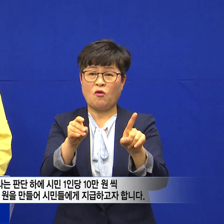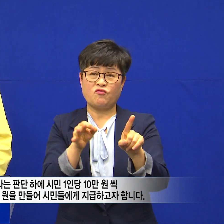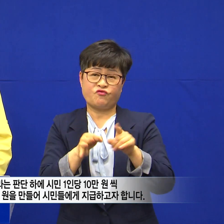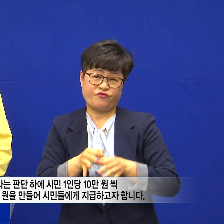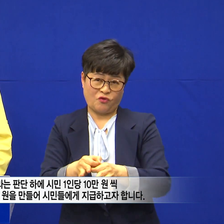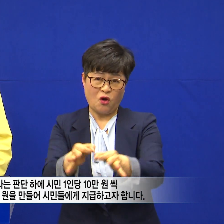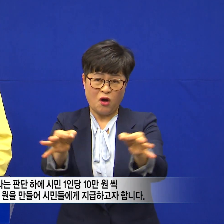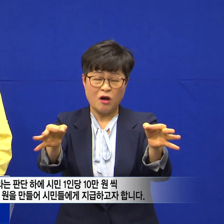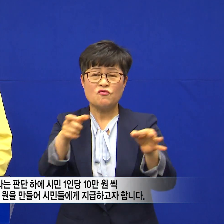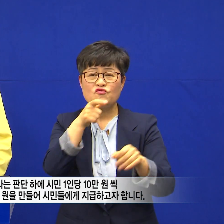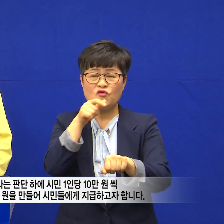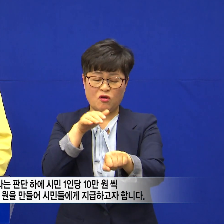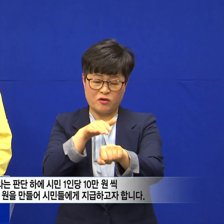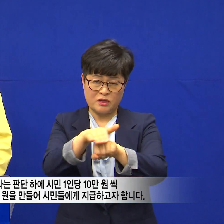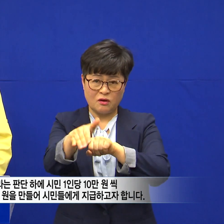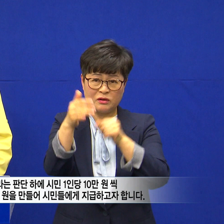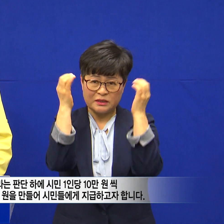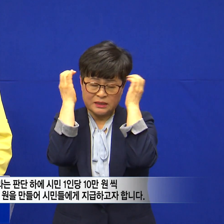재난 기본소득을